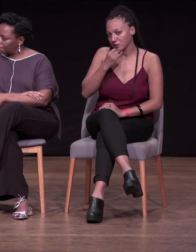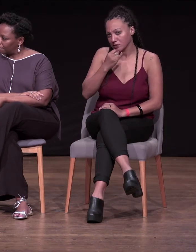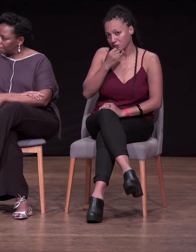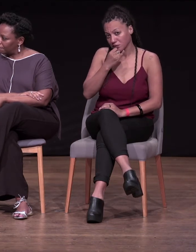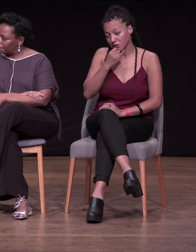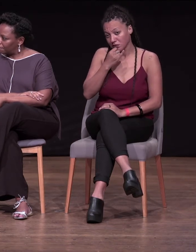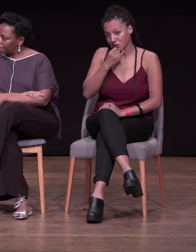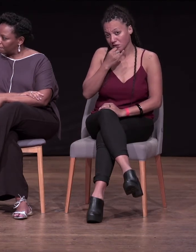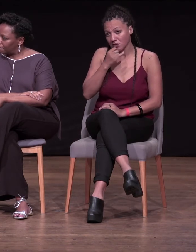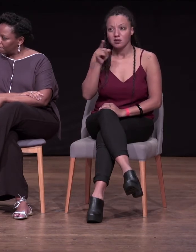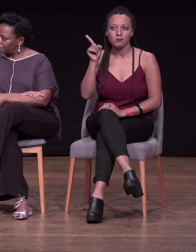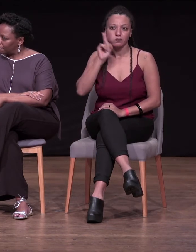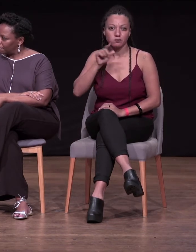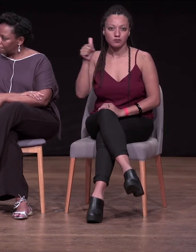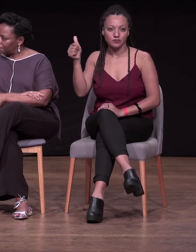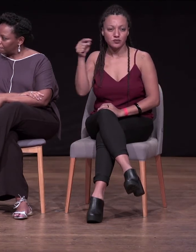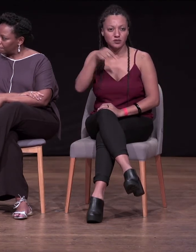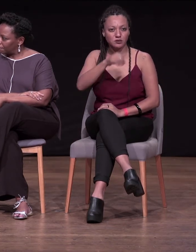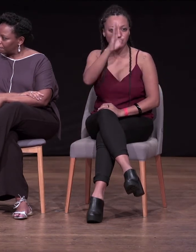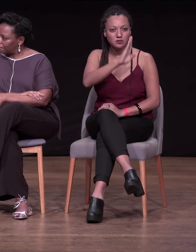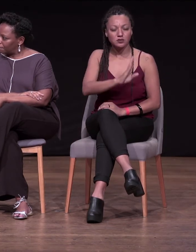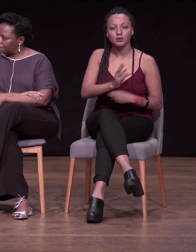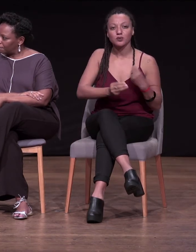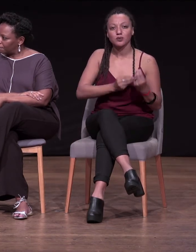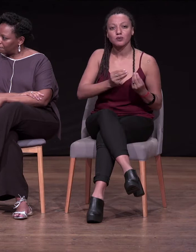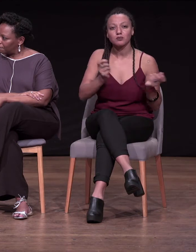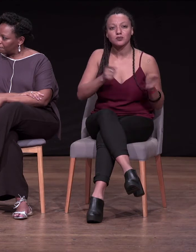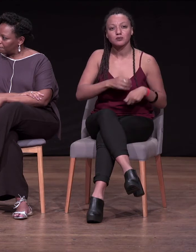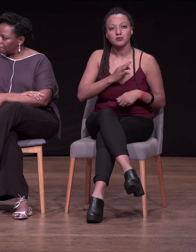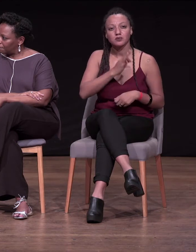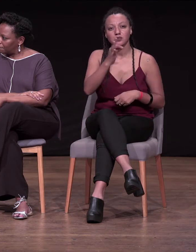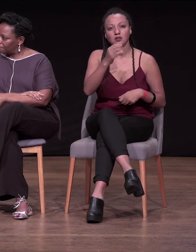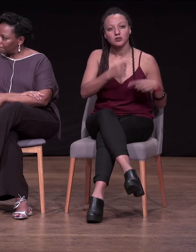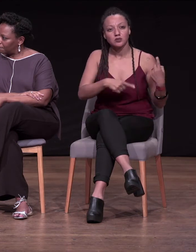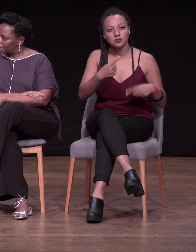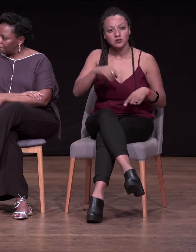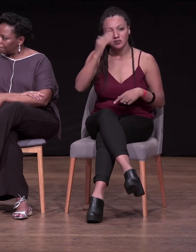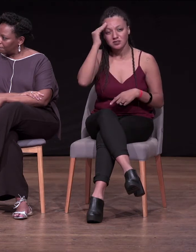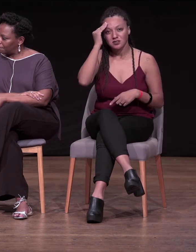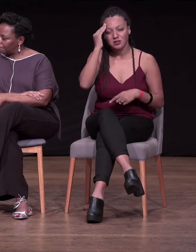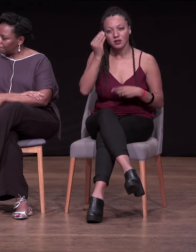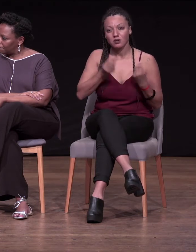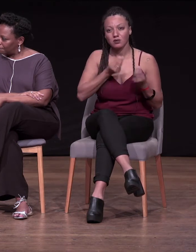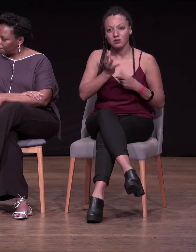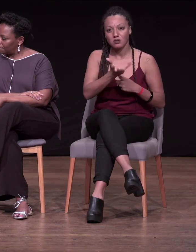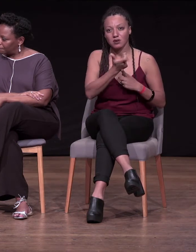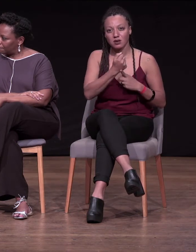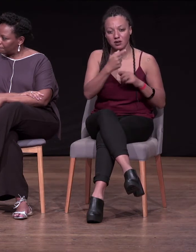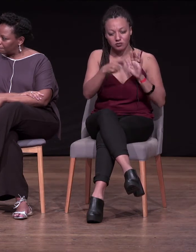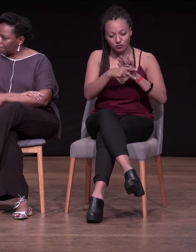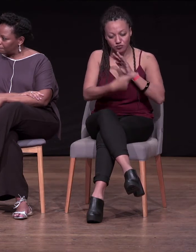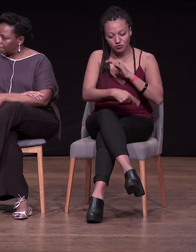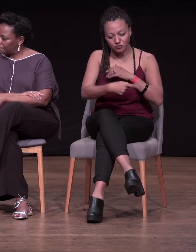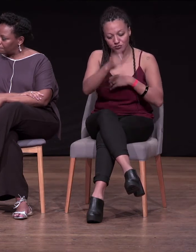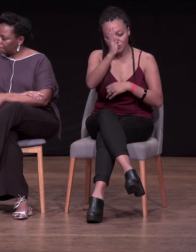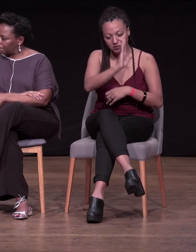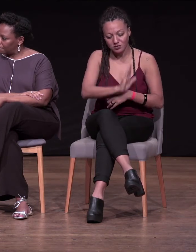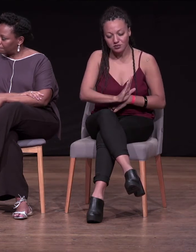possibilidade da gente ter um dia uma fala, um entendimento maior da produção artística negra no